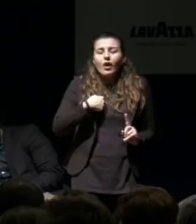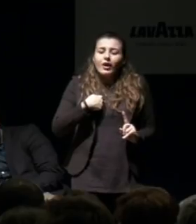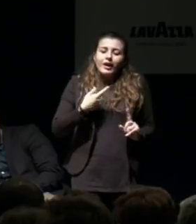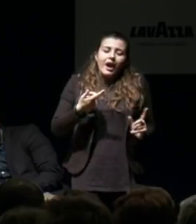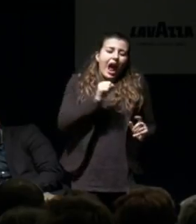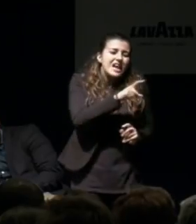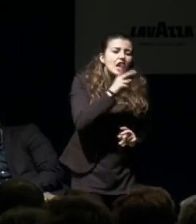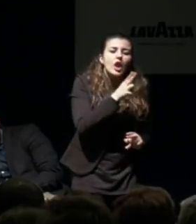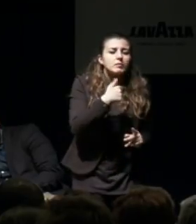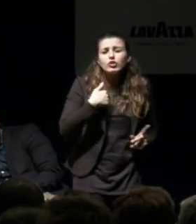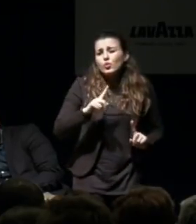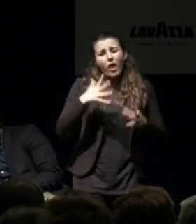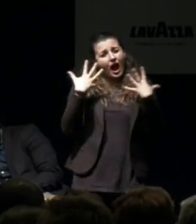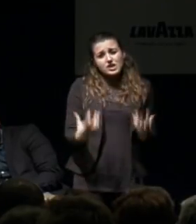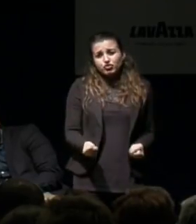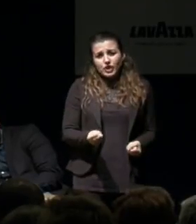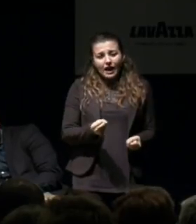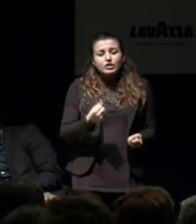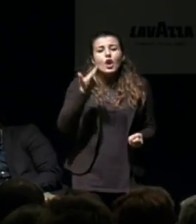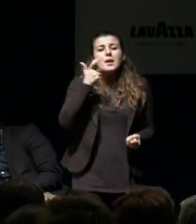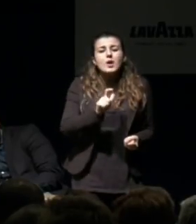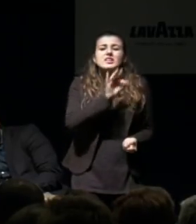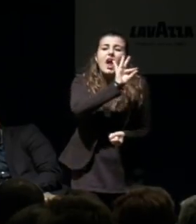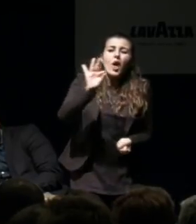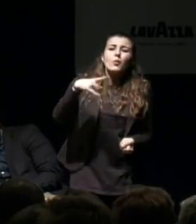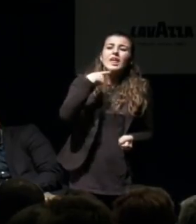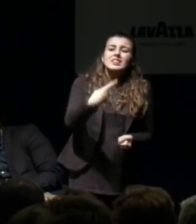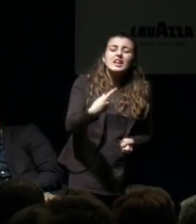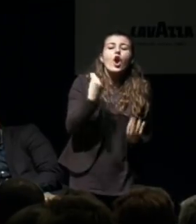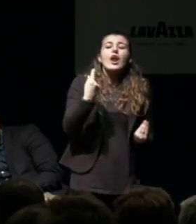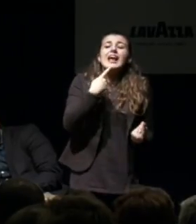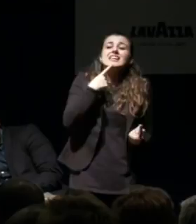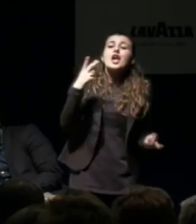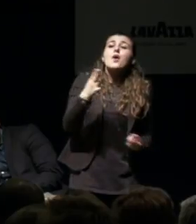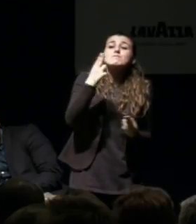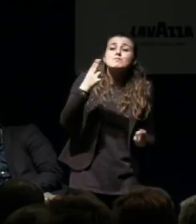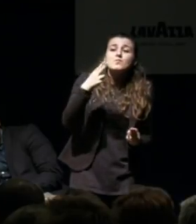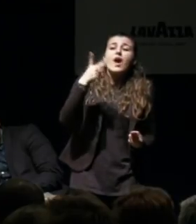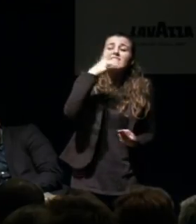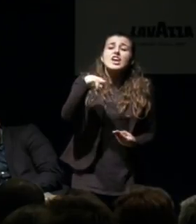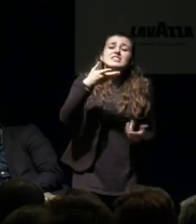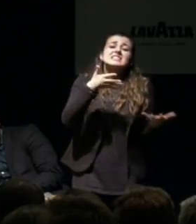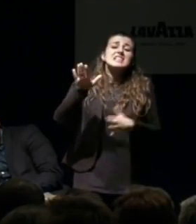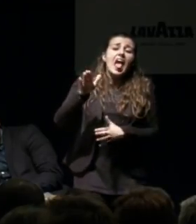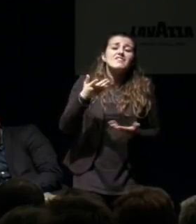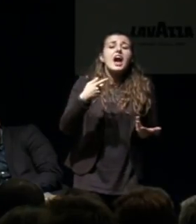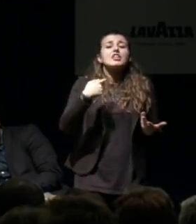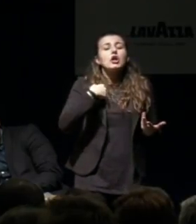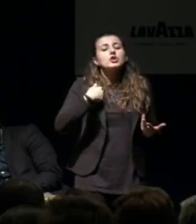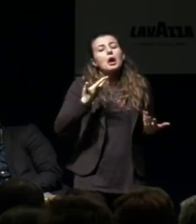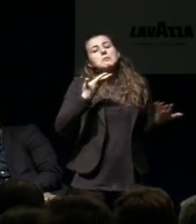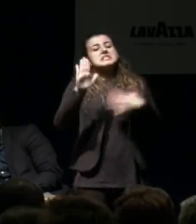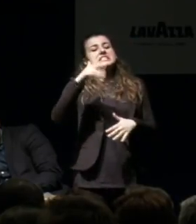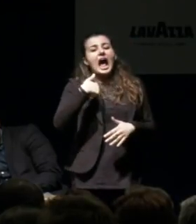non è vero quello che dice da qualche parte canetti che quando muore qualcuno è sopravvissuto dice beh io me la sono scampata